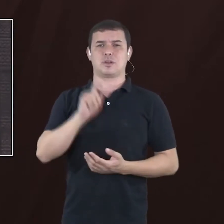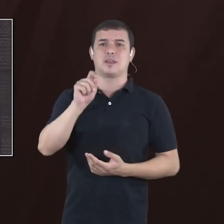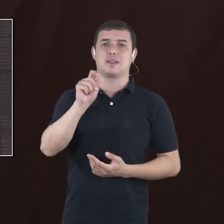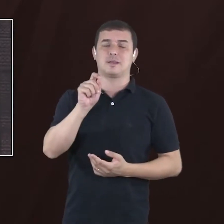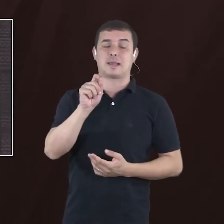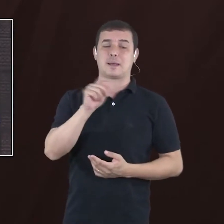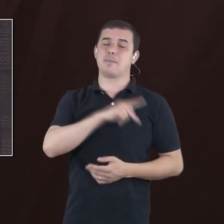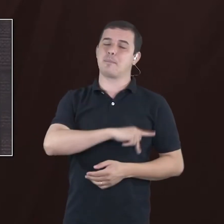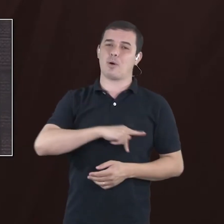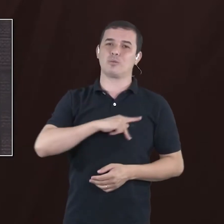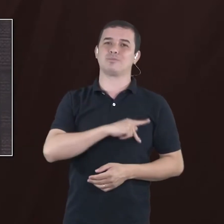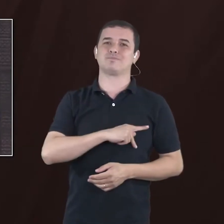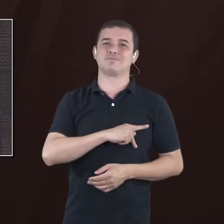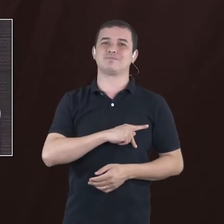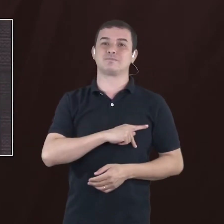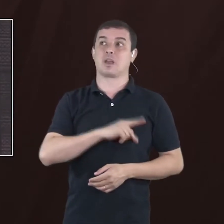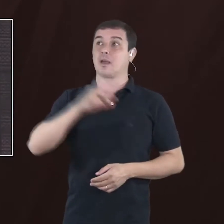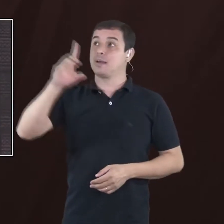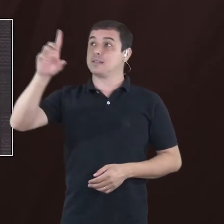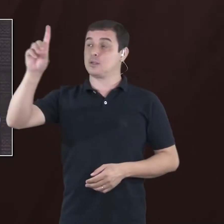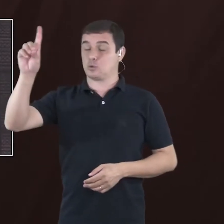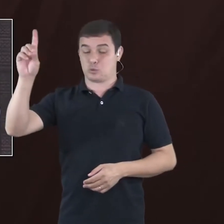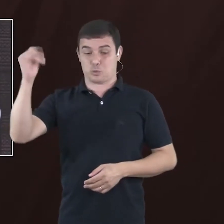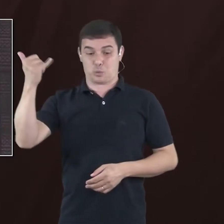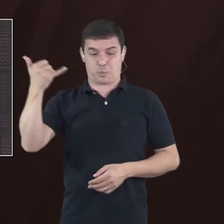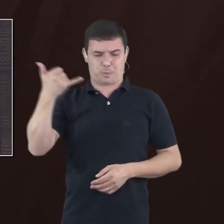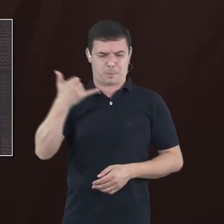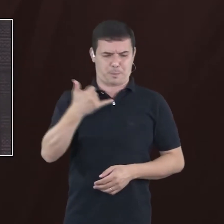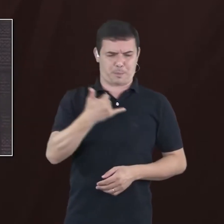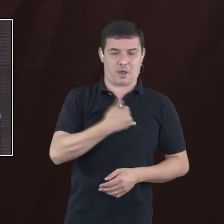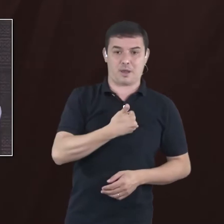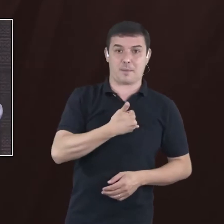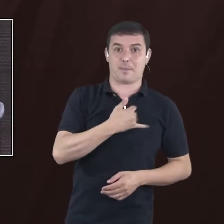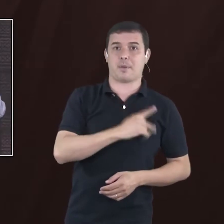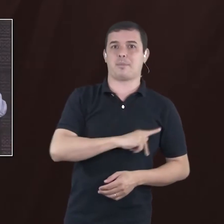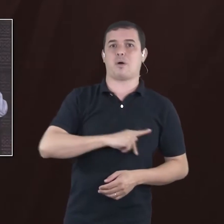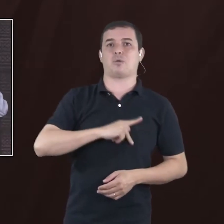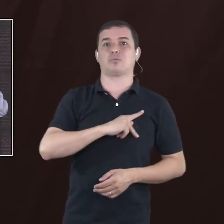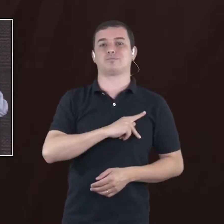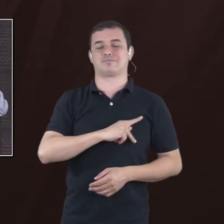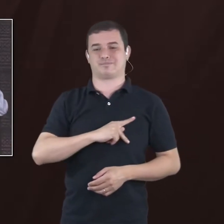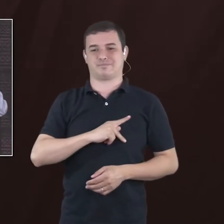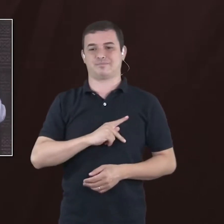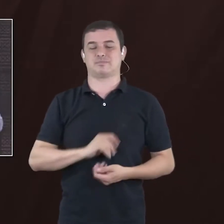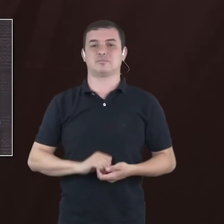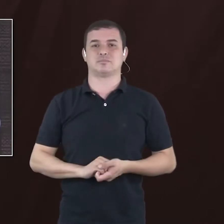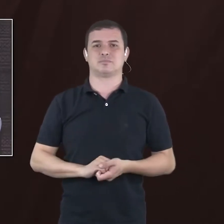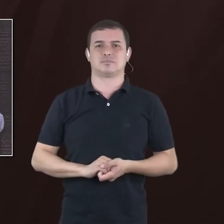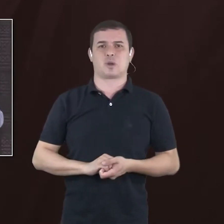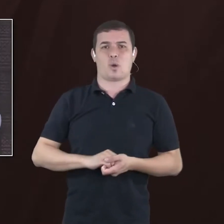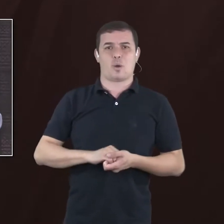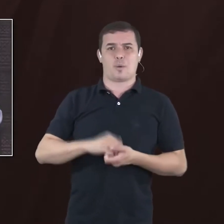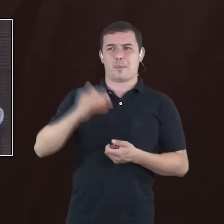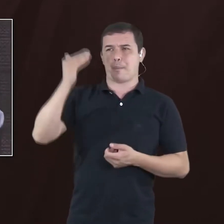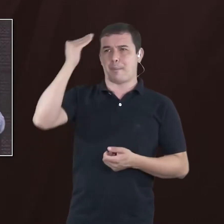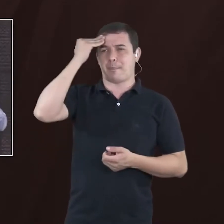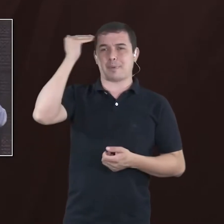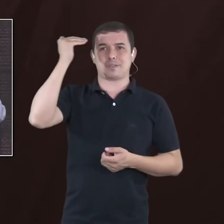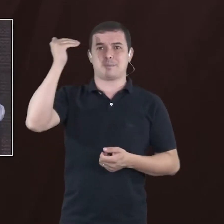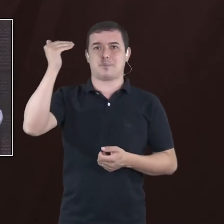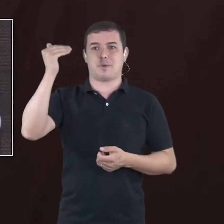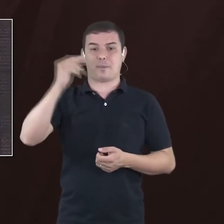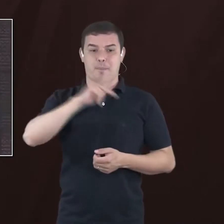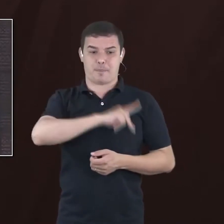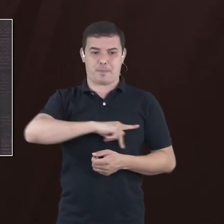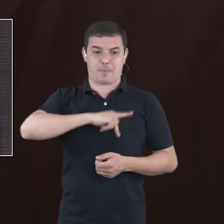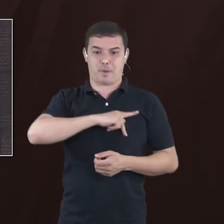Paulo. Paulo recebeu a revelação da parte principal da economia de Deus,